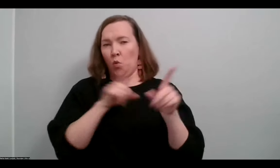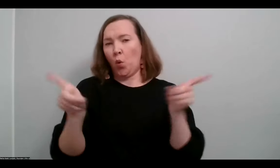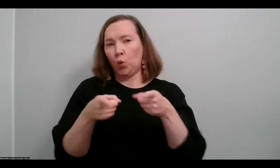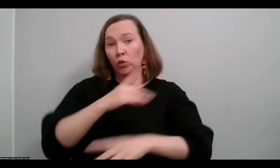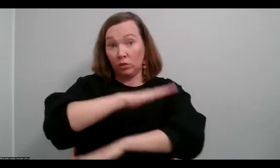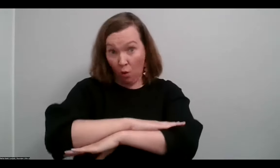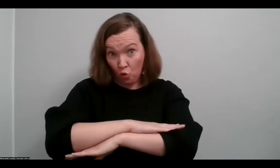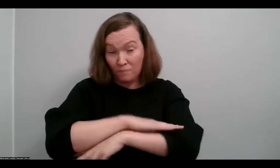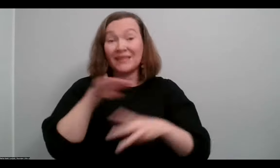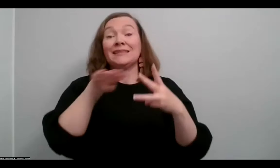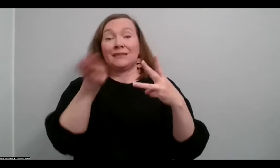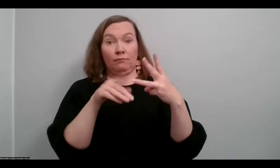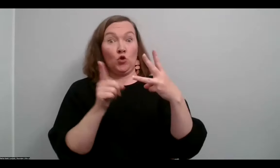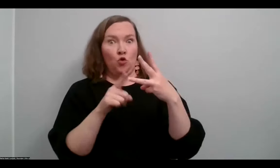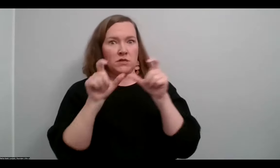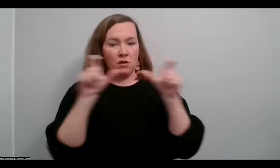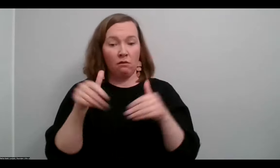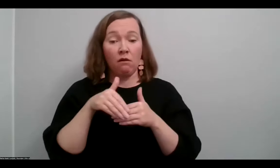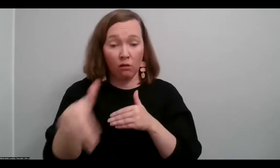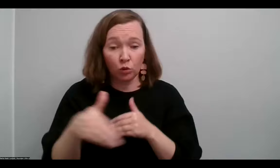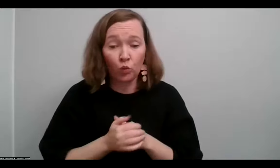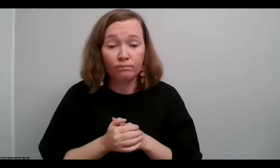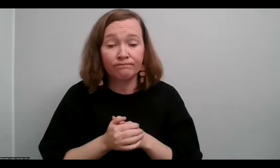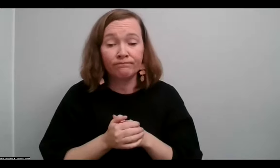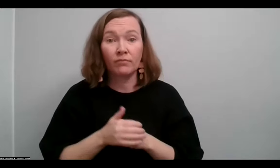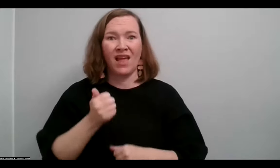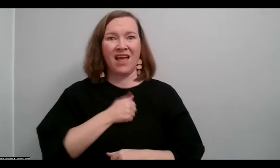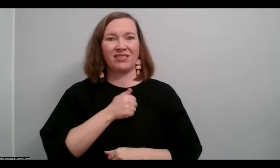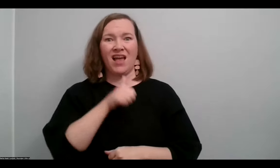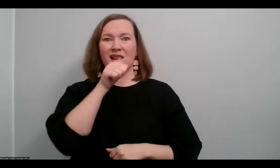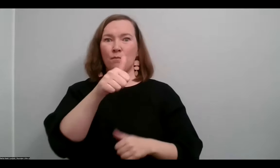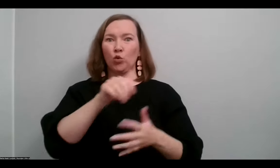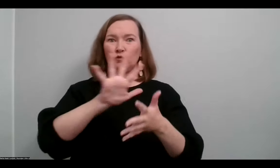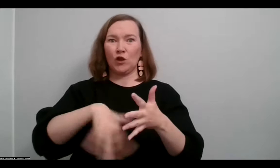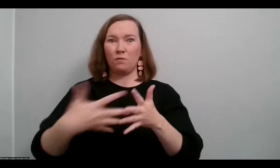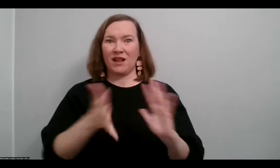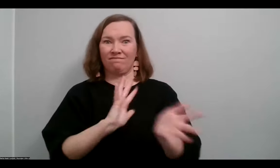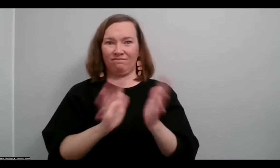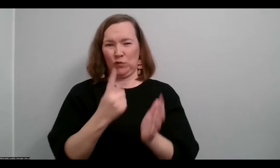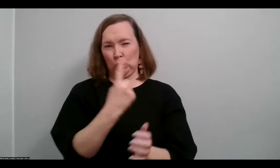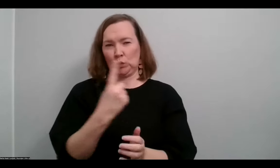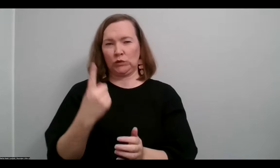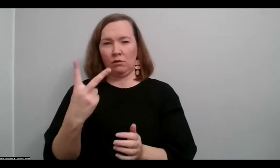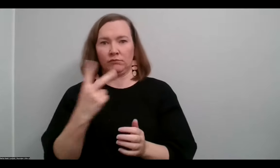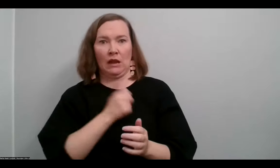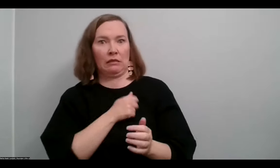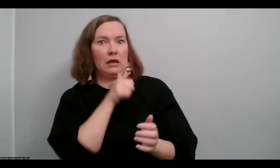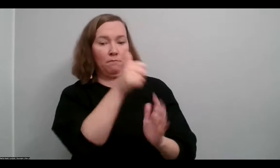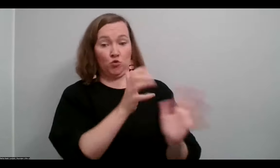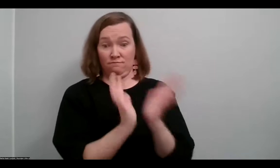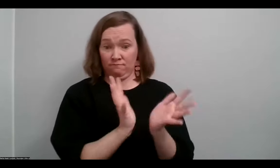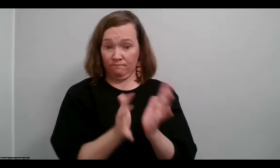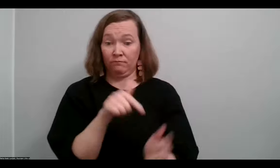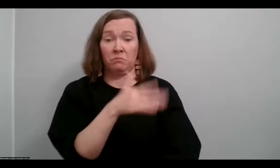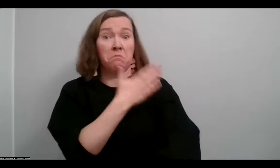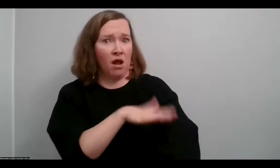liittyen. Siinä välissä pidämme pienen tauon ja kolmas aihe on hätäilmoitus viittomakielellä,